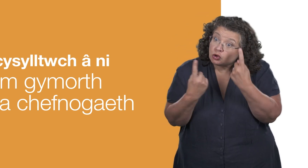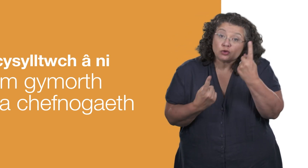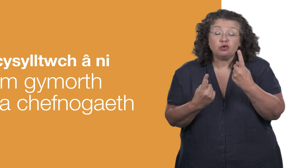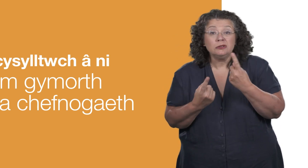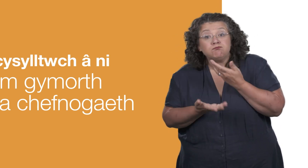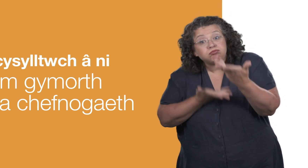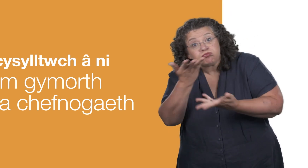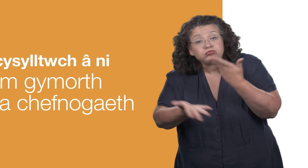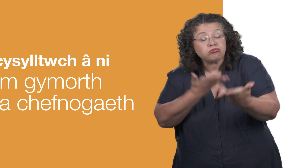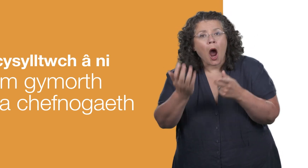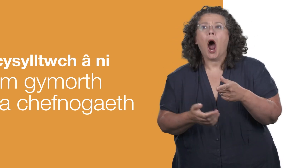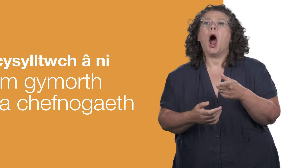gwneud awgrymiadau.